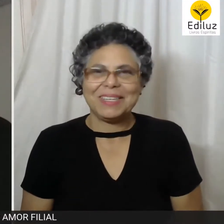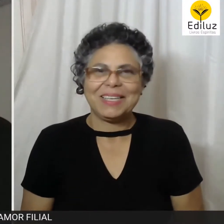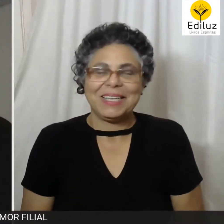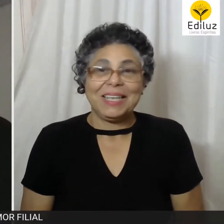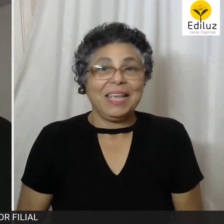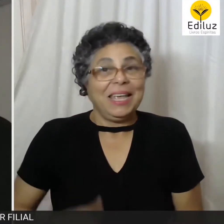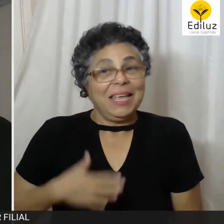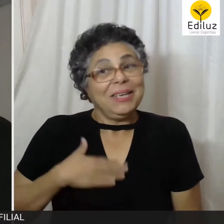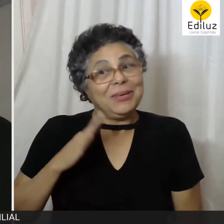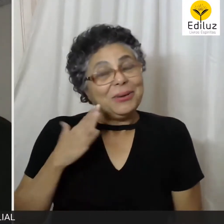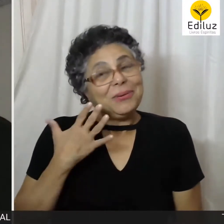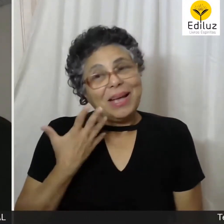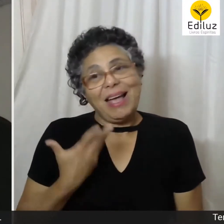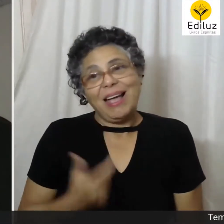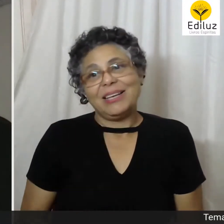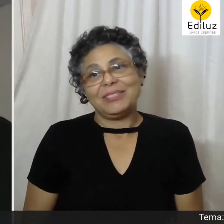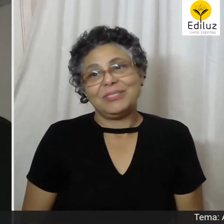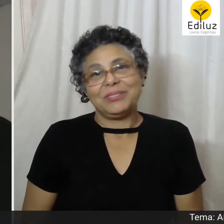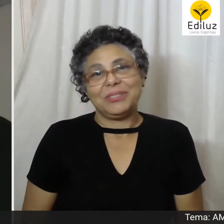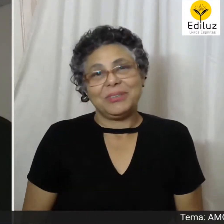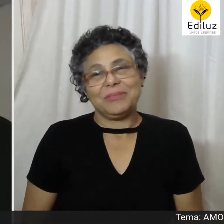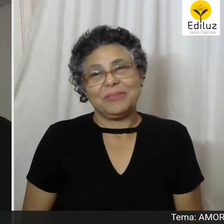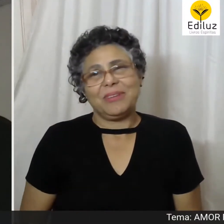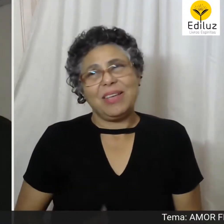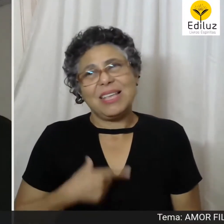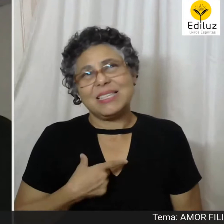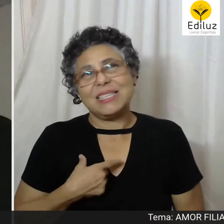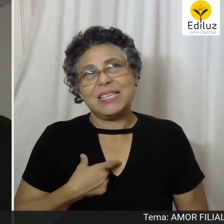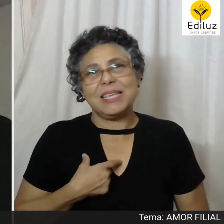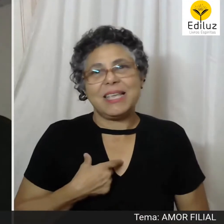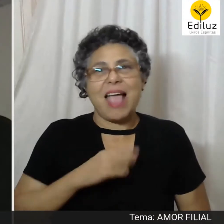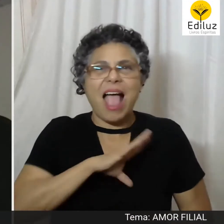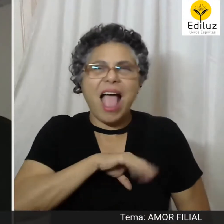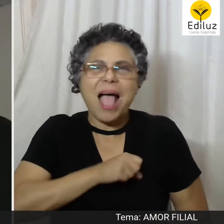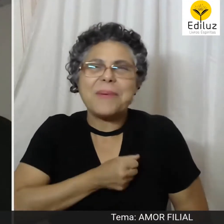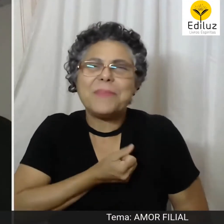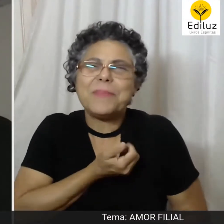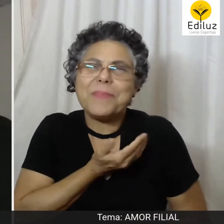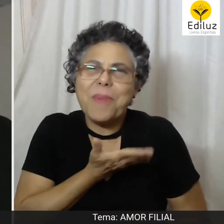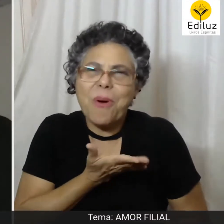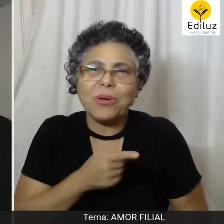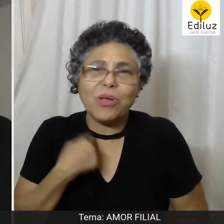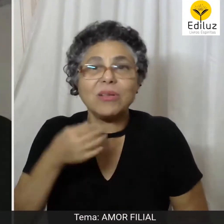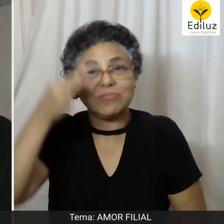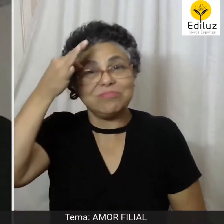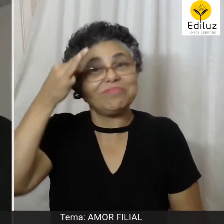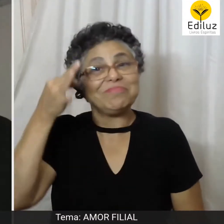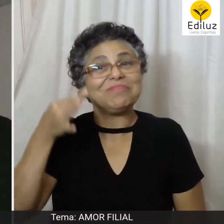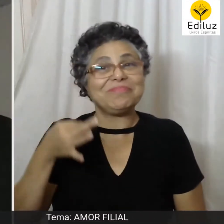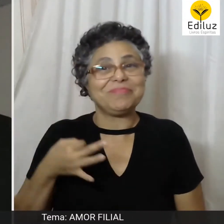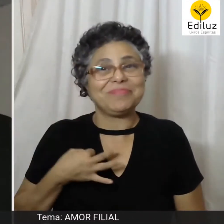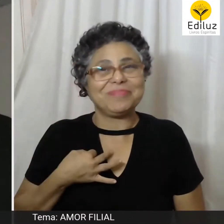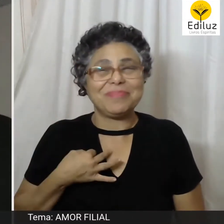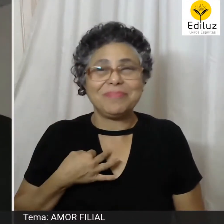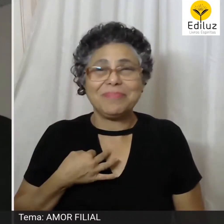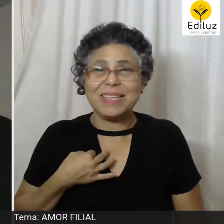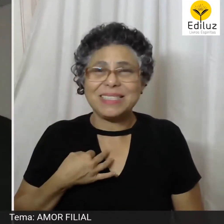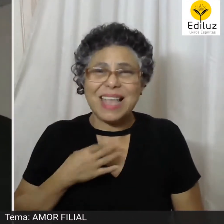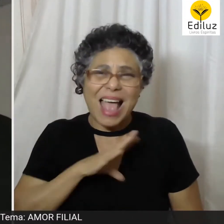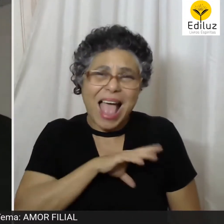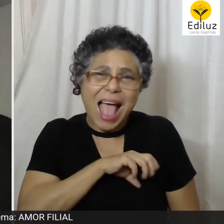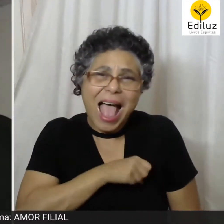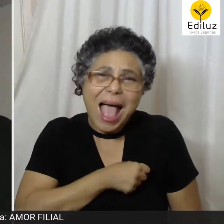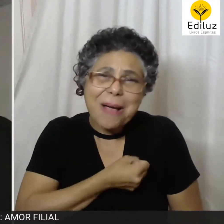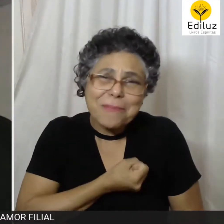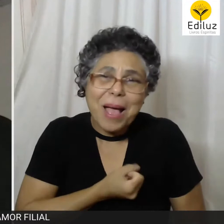que com o título do amor é compreensível isso. Mas, assim, amar muitas vezes